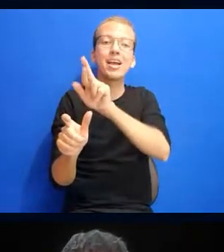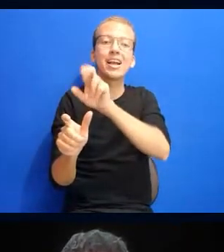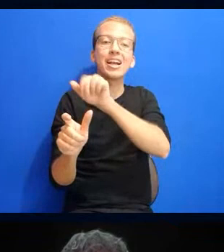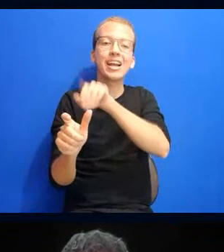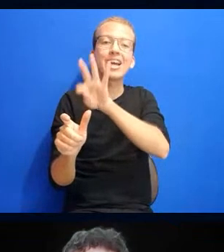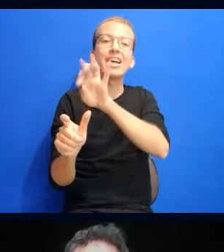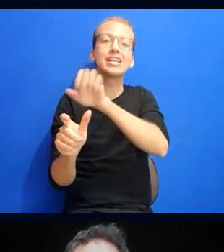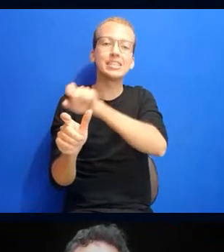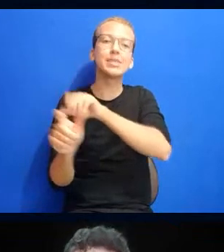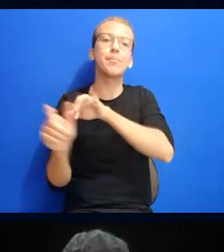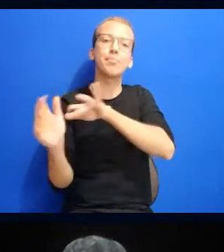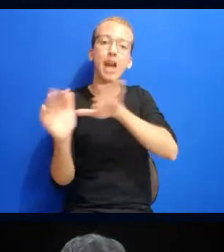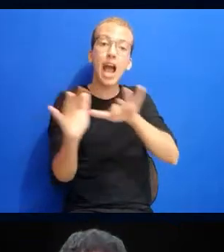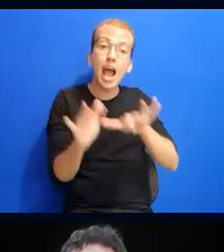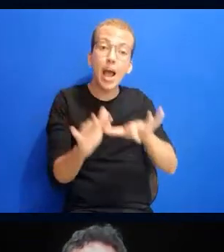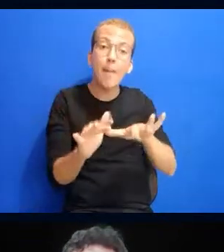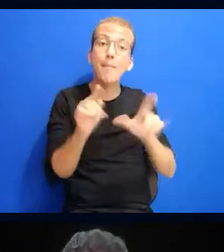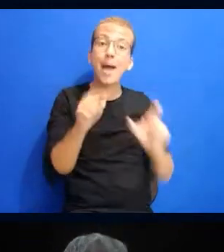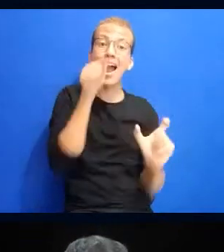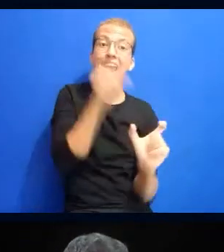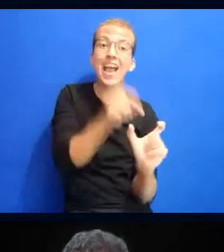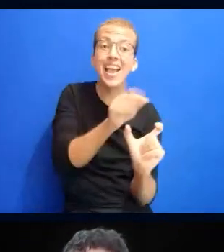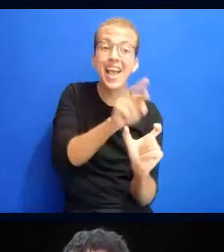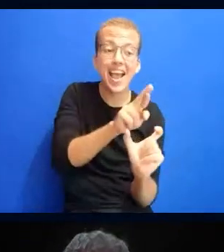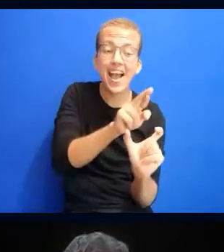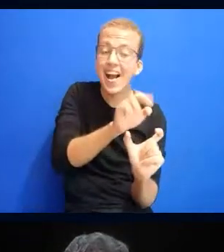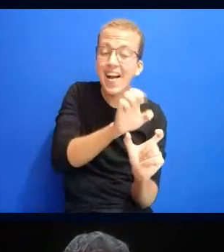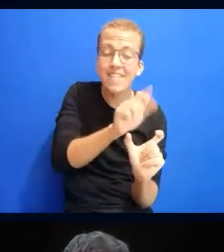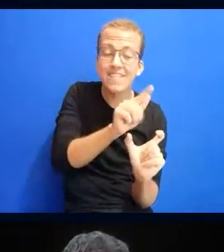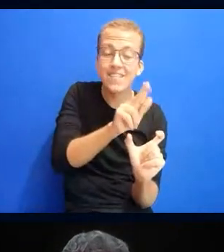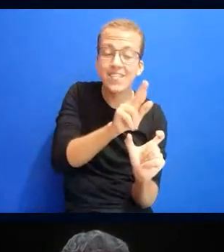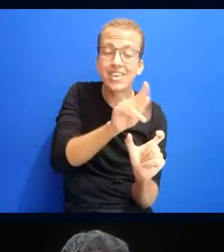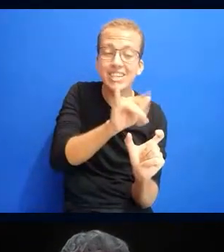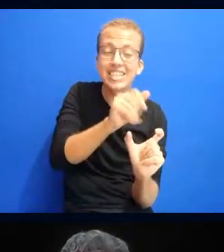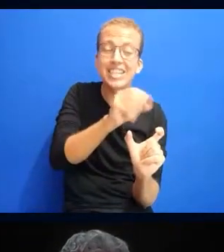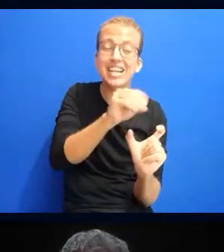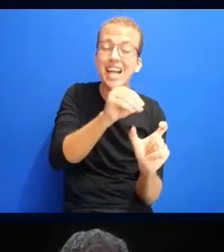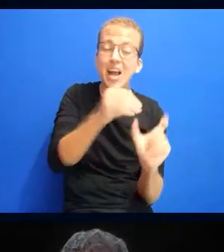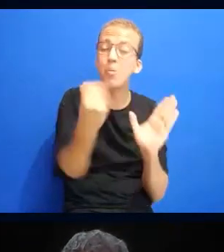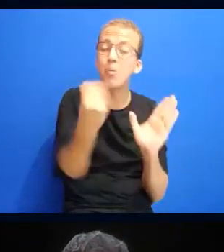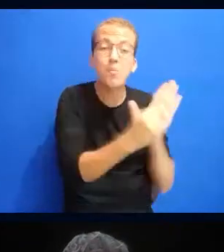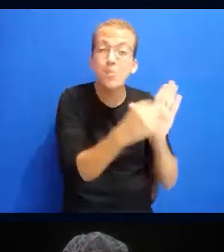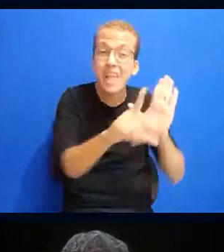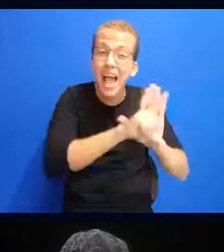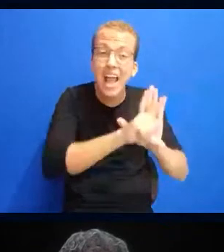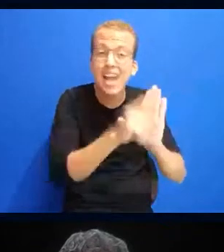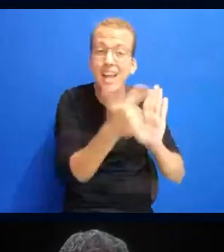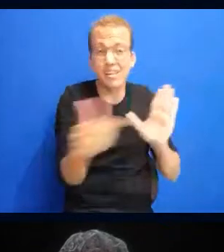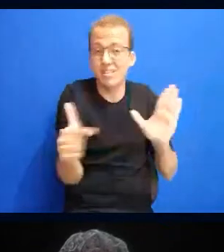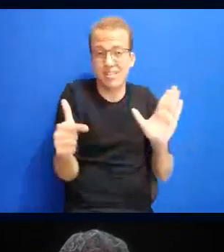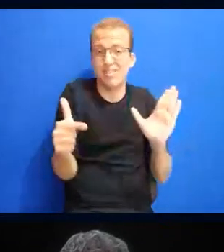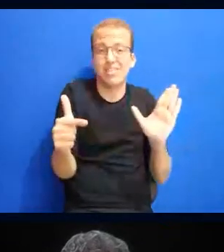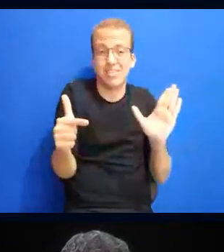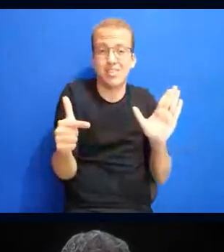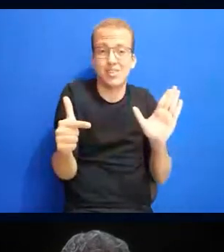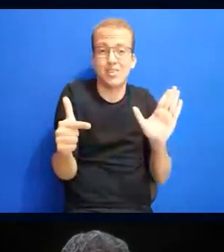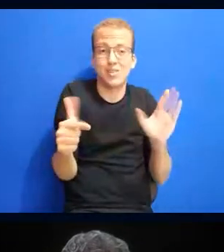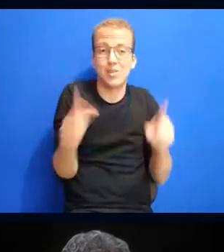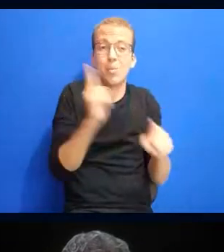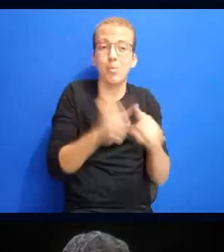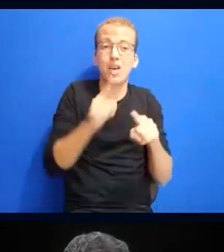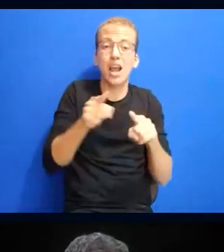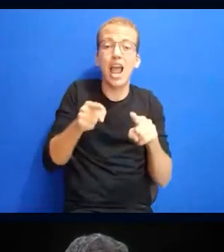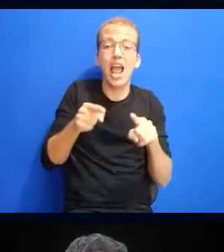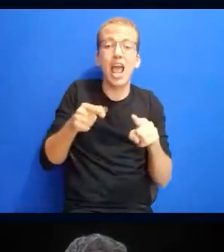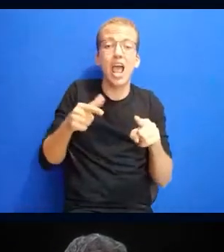chegam ao nosso país sem documentação, porque como é uma situação de fuga, muitos realmente fogem, abandonam suas casas,